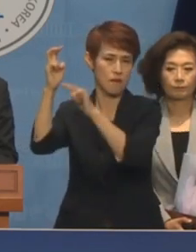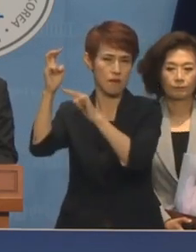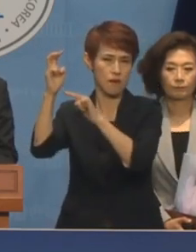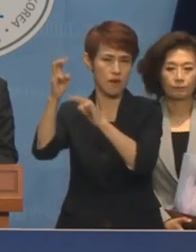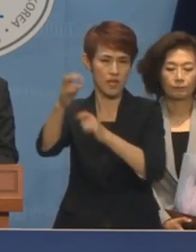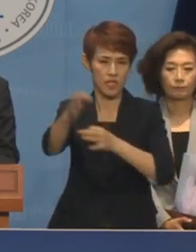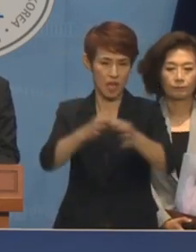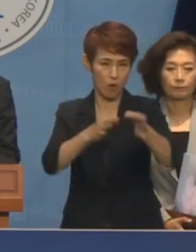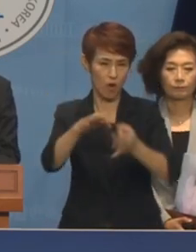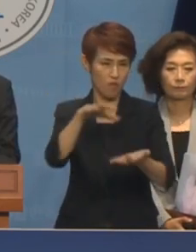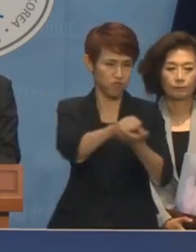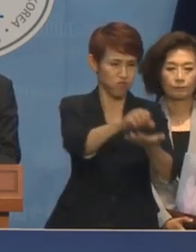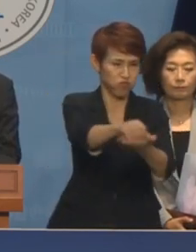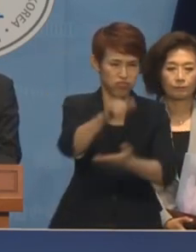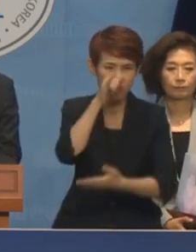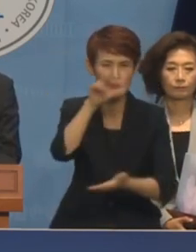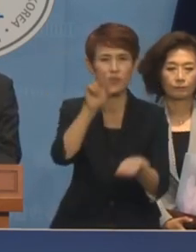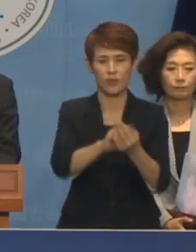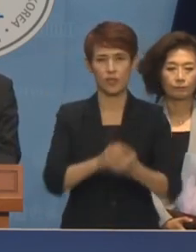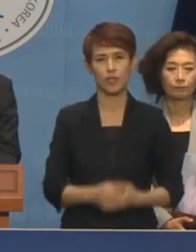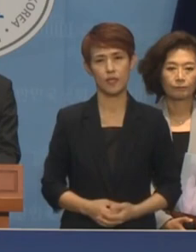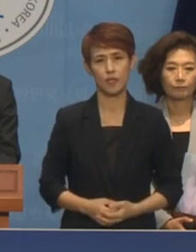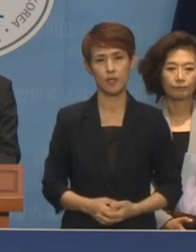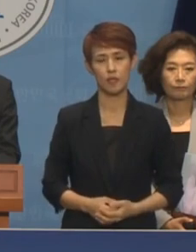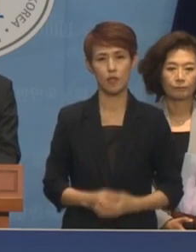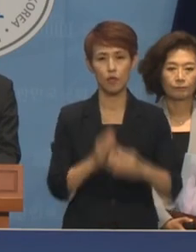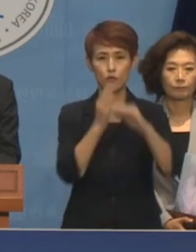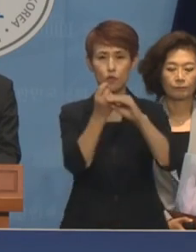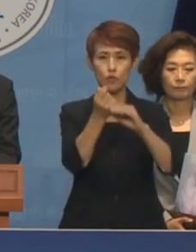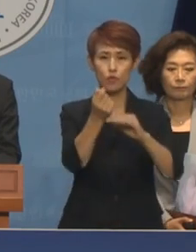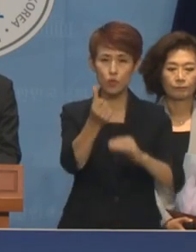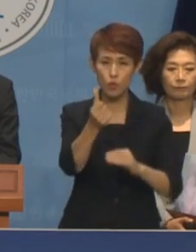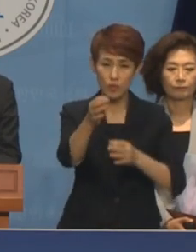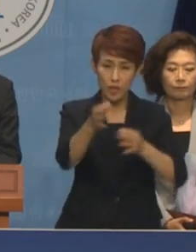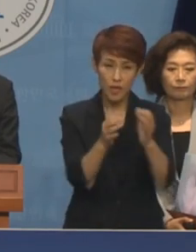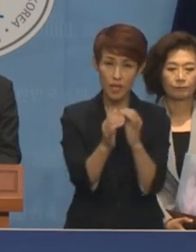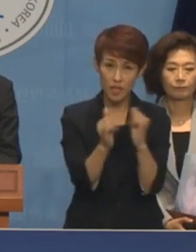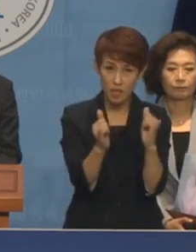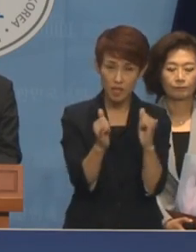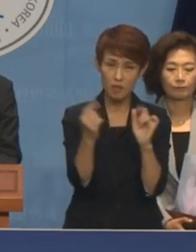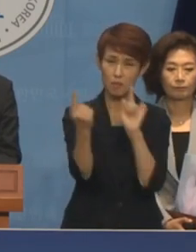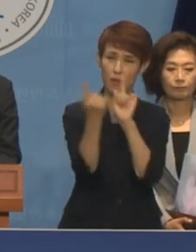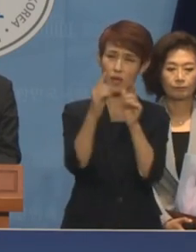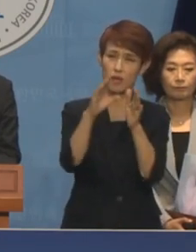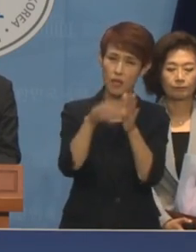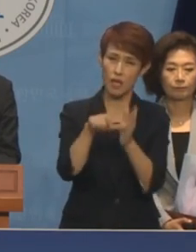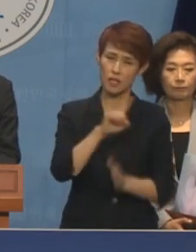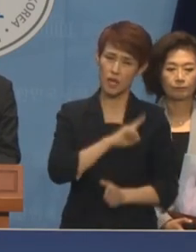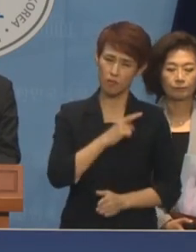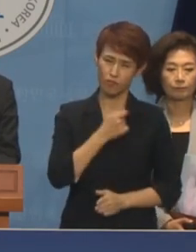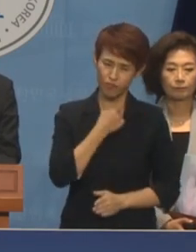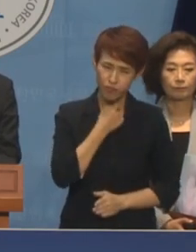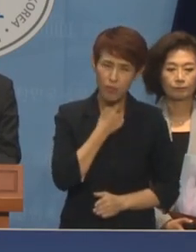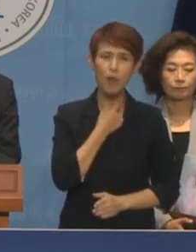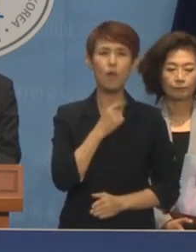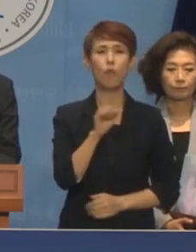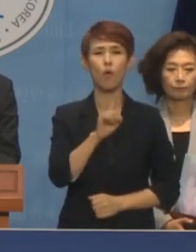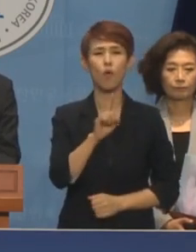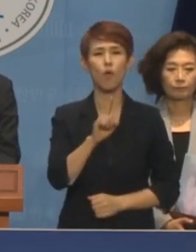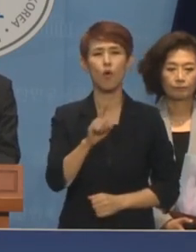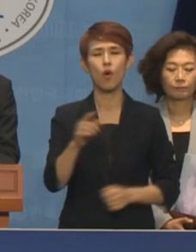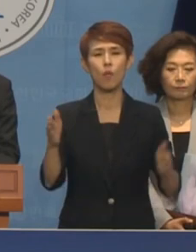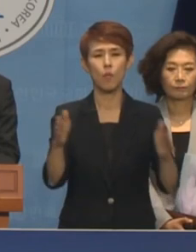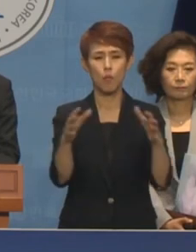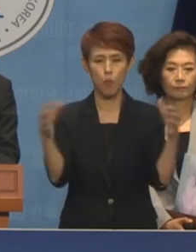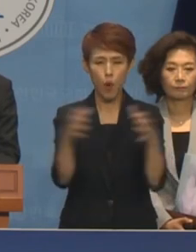상권 진출입니다. 최근 중소상인들을 만났을 때도 가장 큰 요청 중 하나가 복합